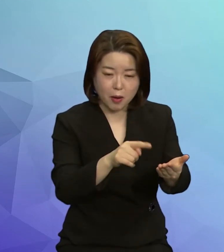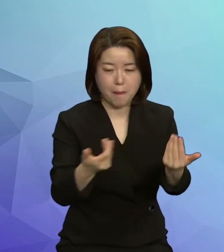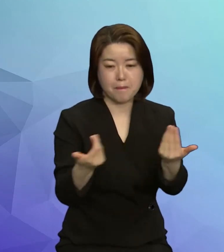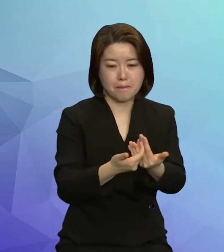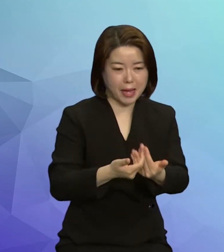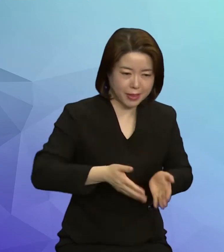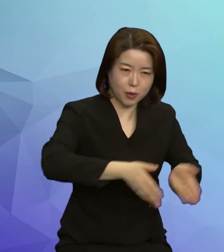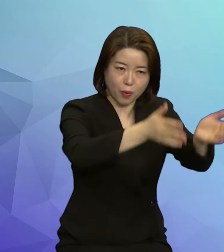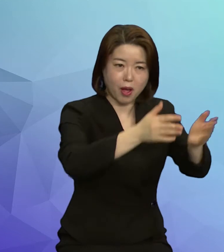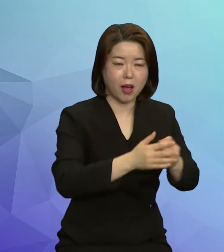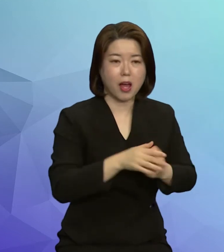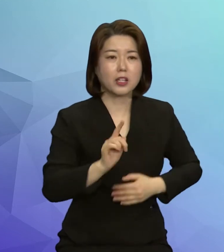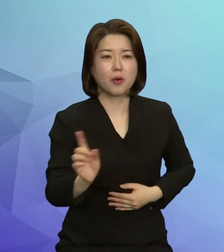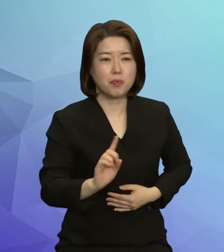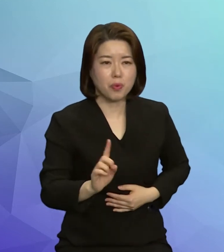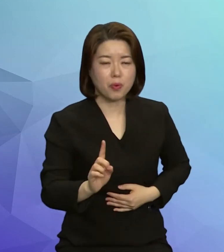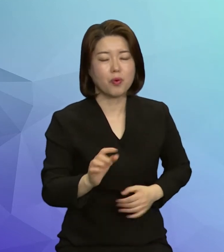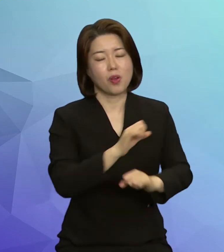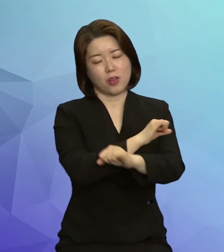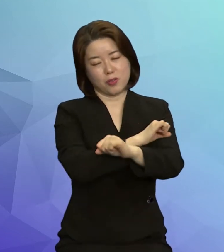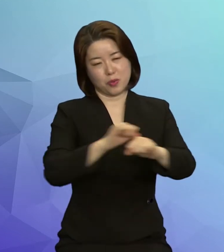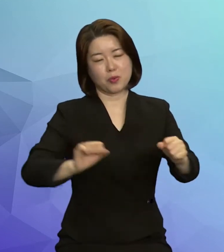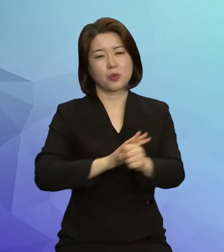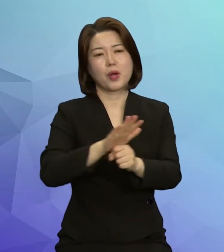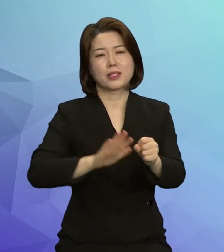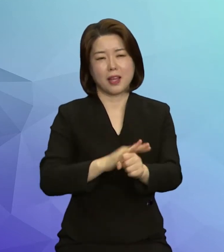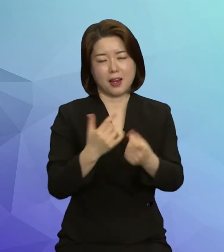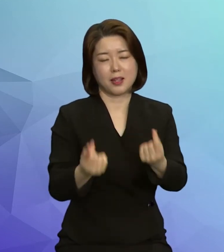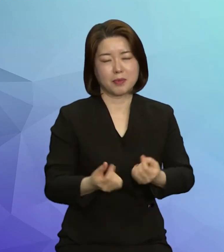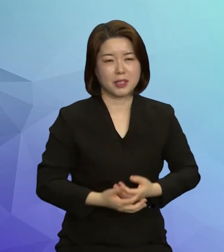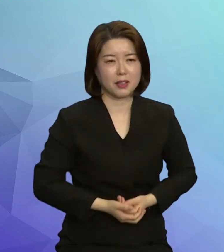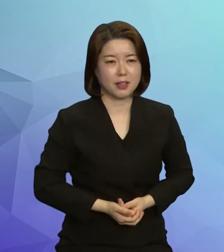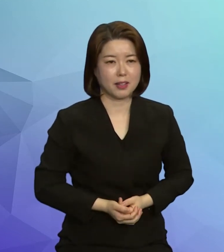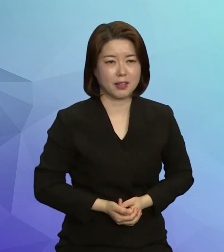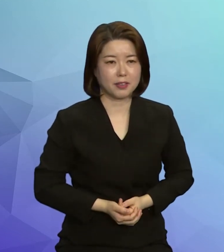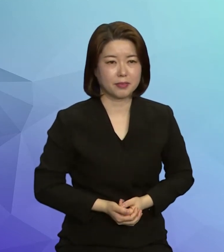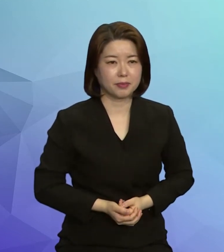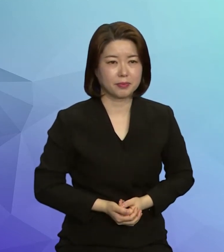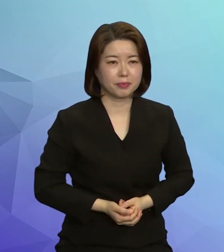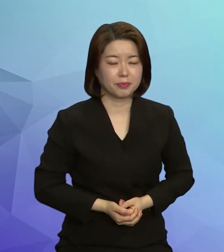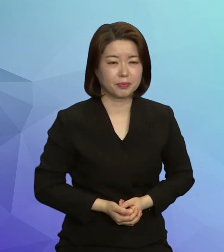거예요. 그 반대가 용서와 사랑이라는 거예요.